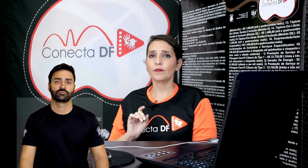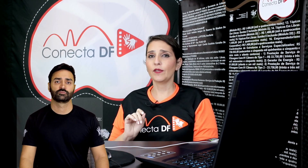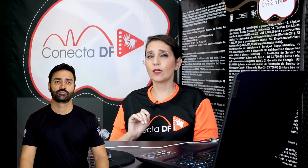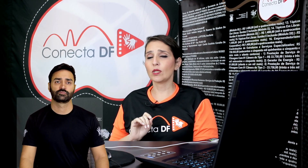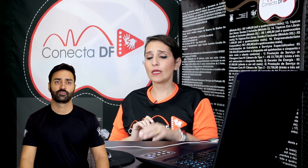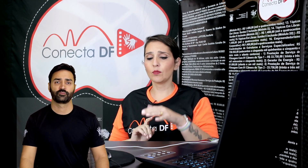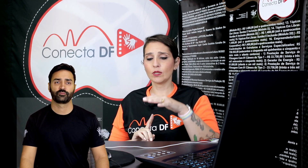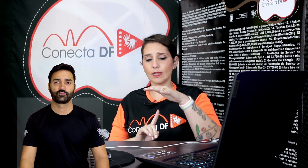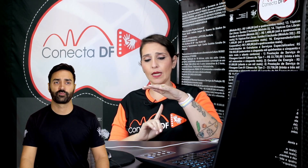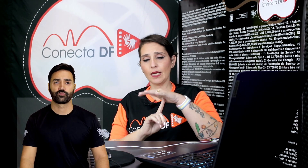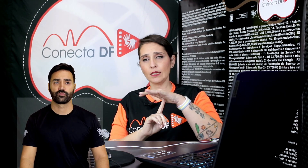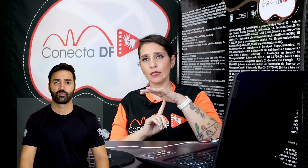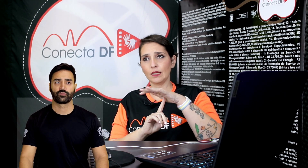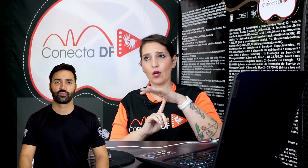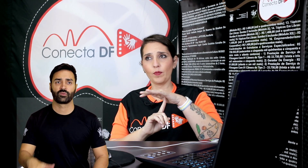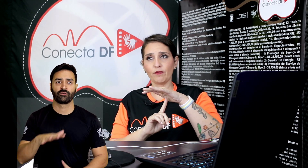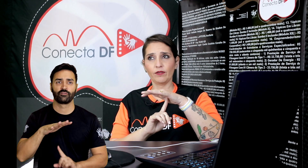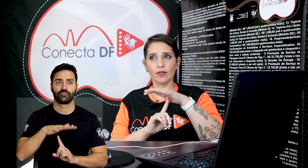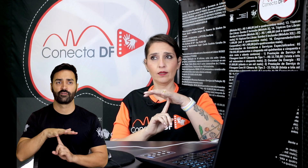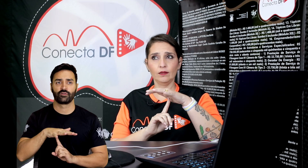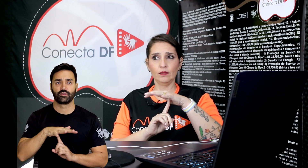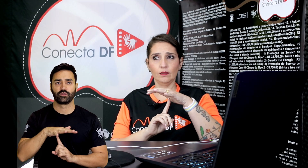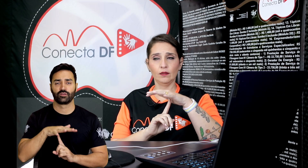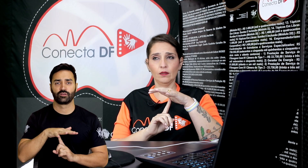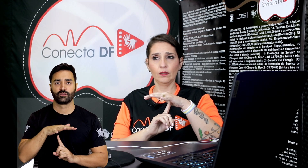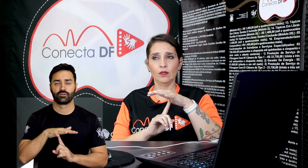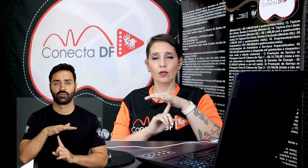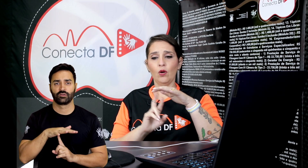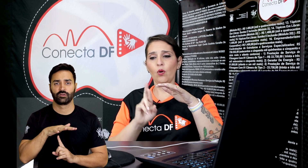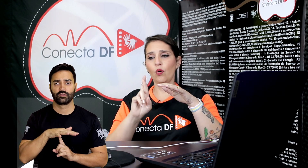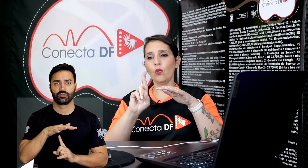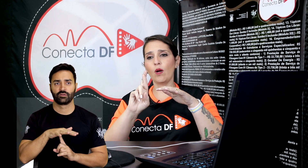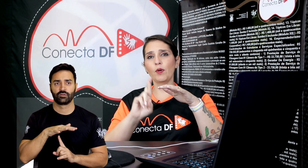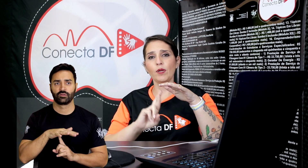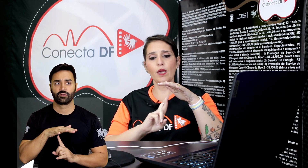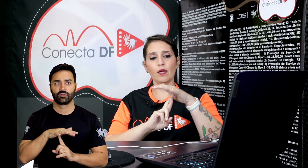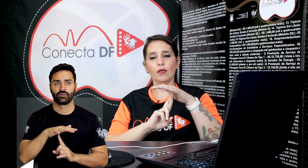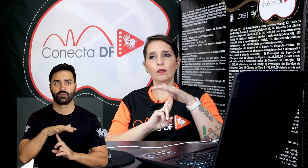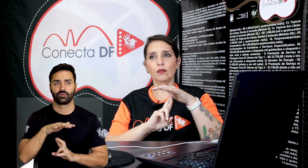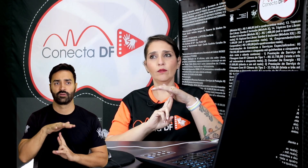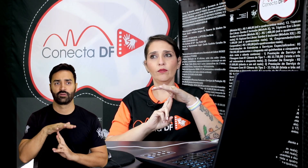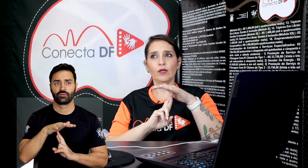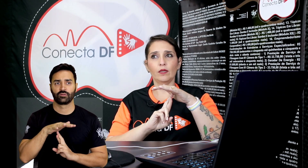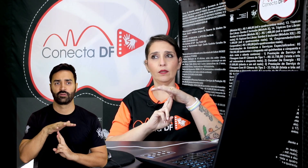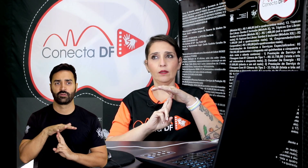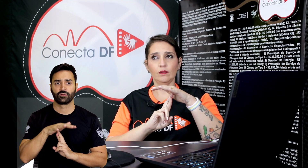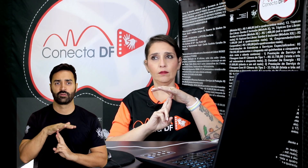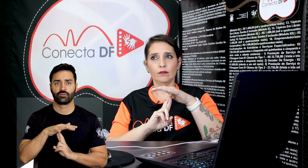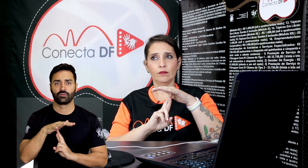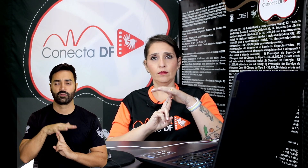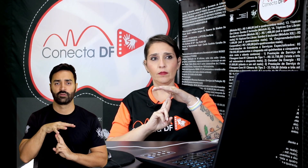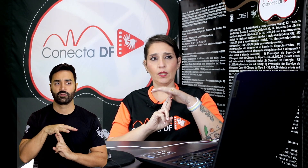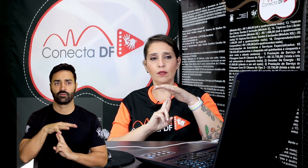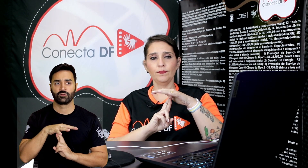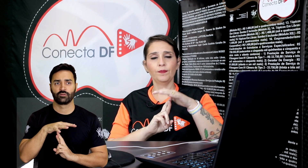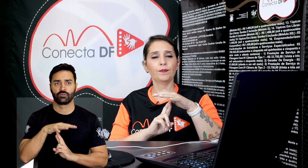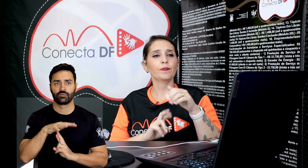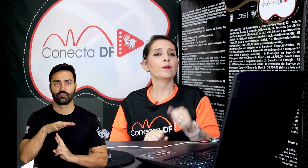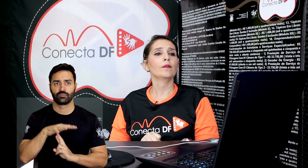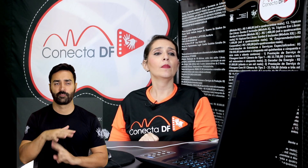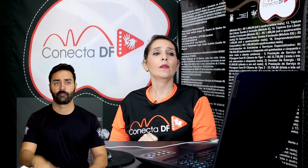Feira. Feira nós temos esse sinal para feira, ou com a mão em R, feira.